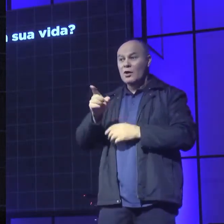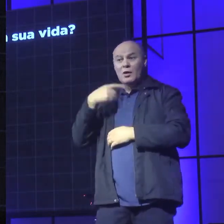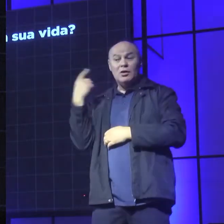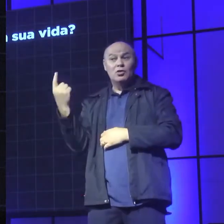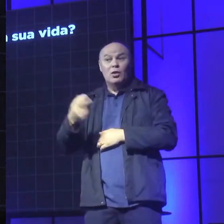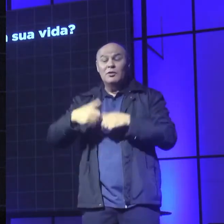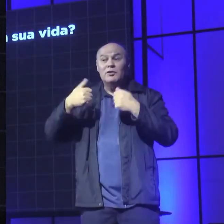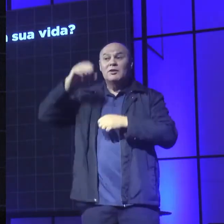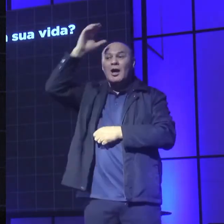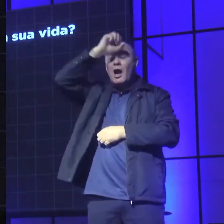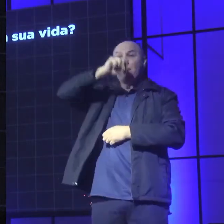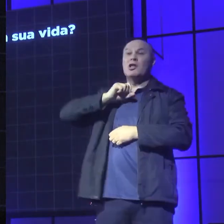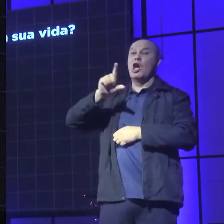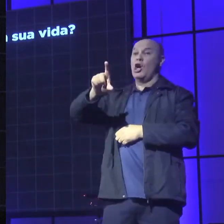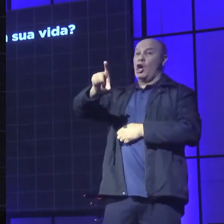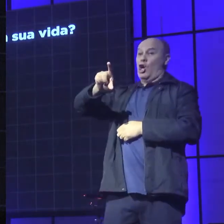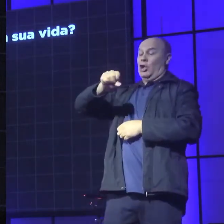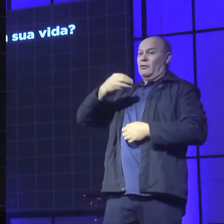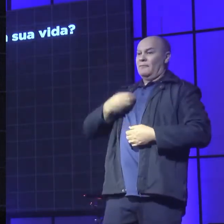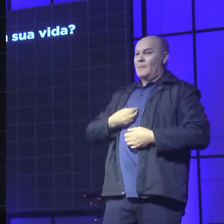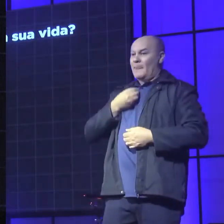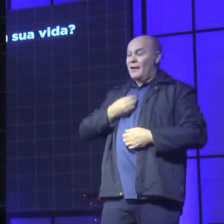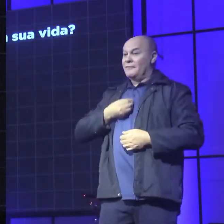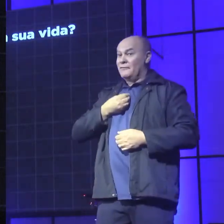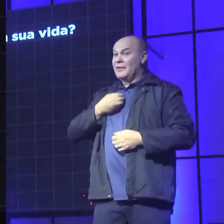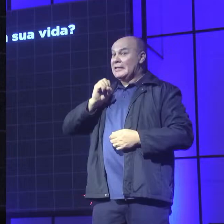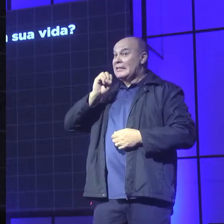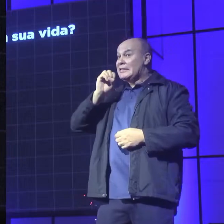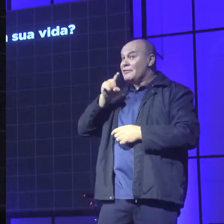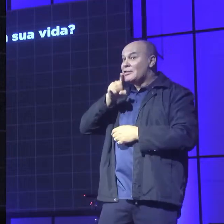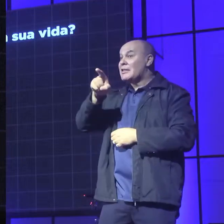que a gente faz hoje. E se você